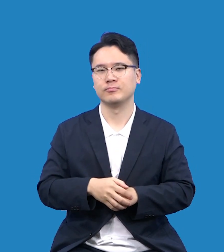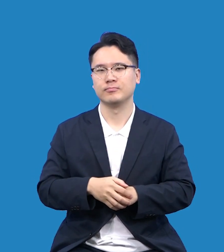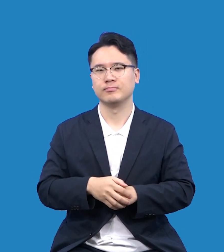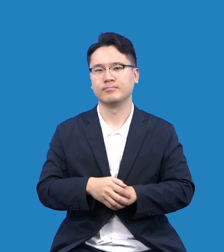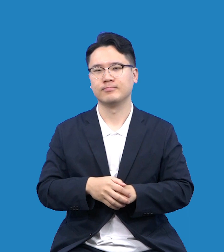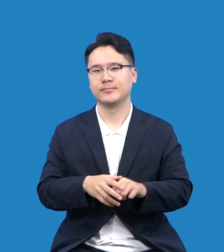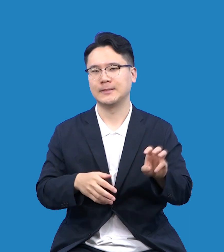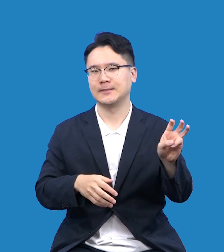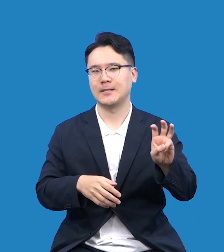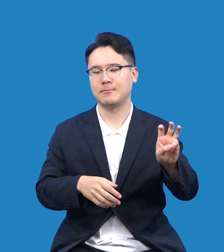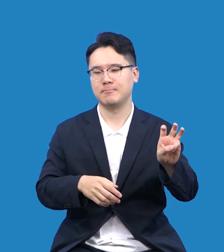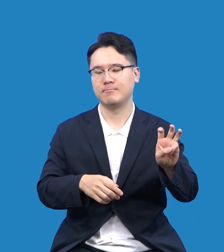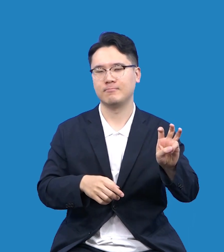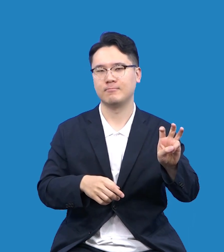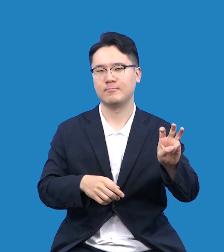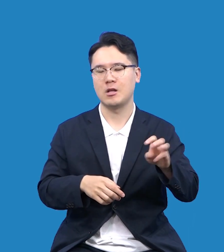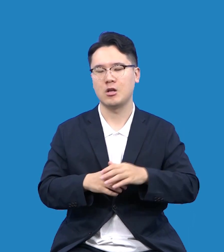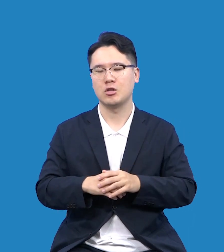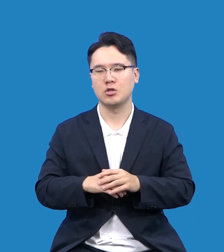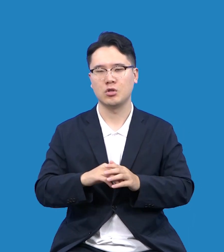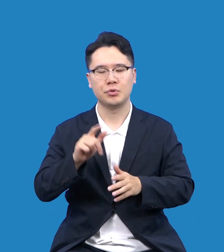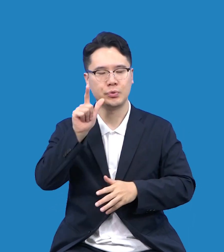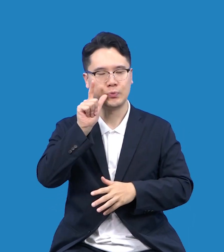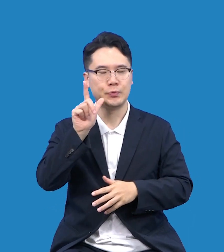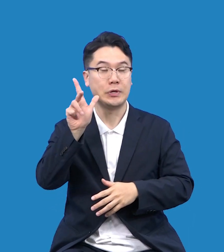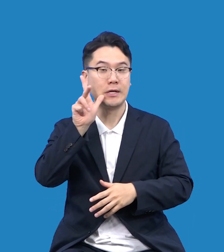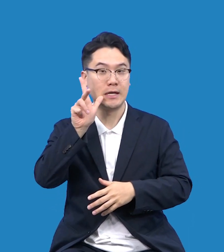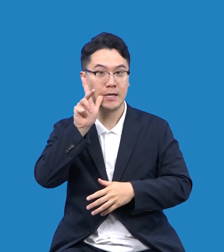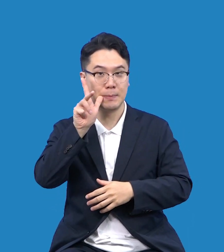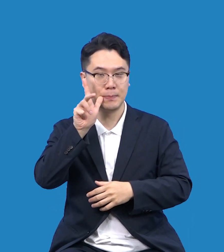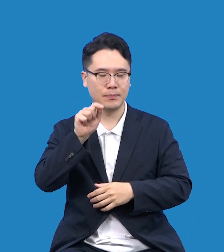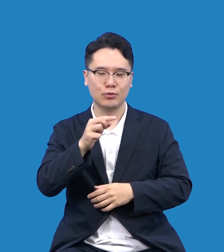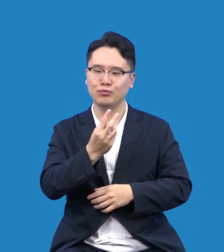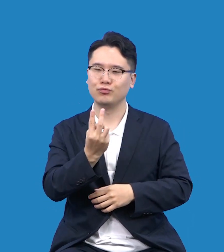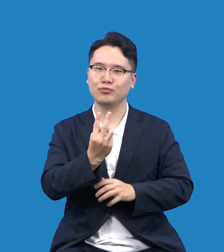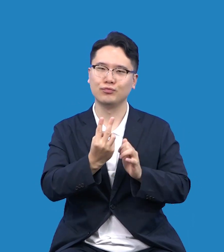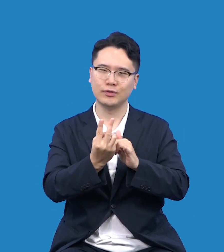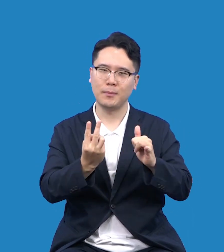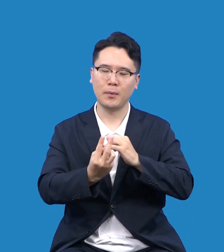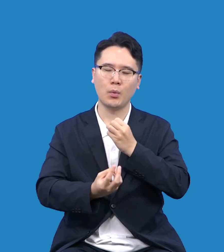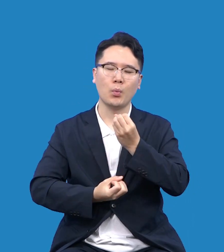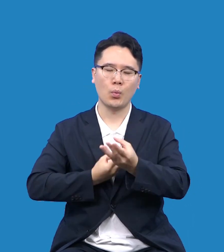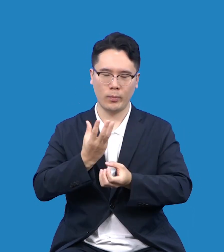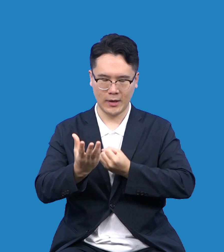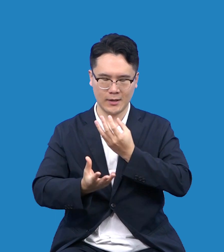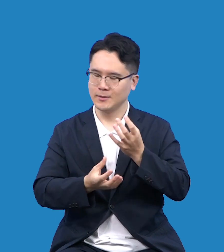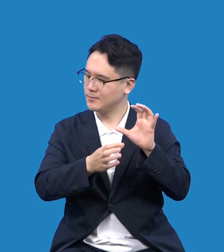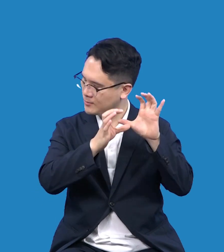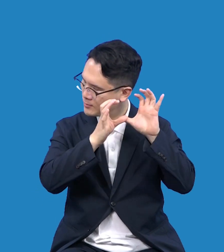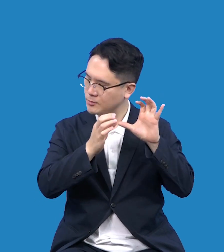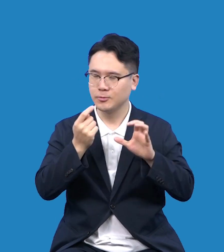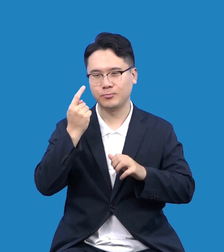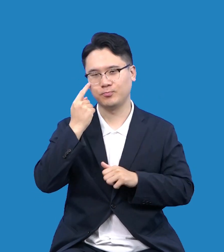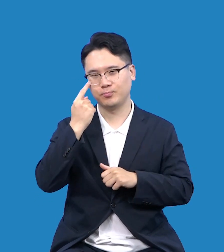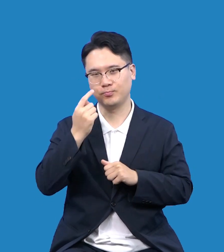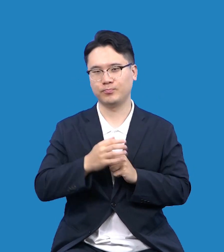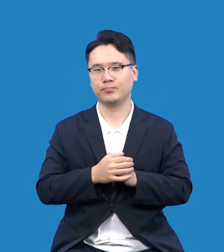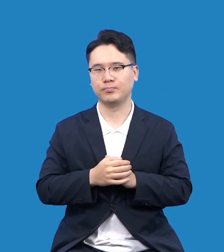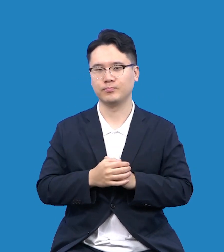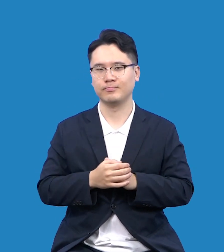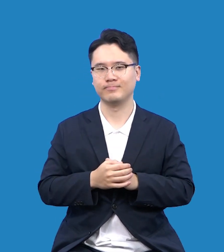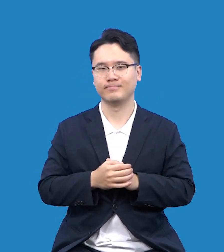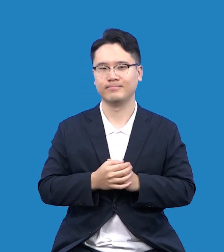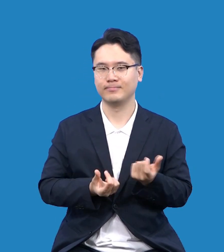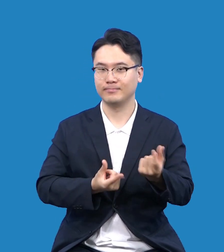30절에서 여호수아와 갈렙, 이 두 사람의 고백과 선언을 들어보십시오. 자, 30절